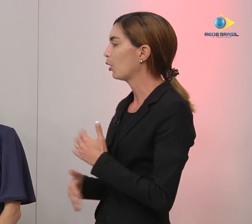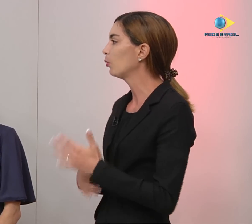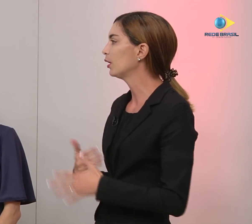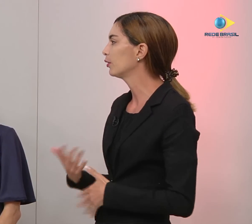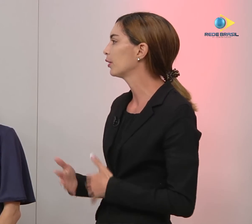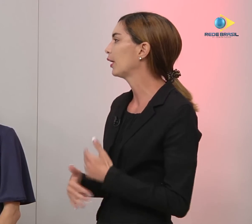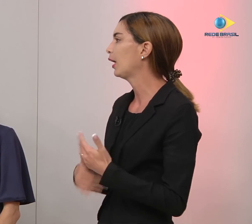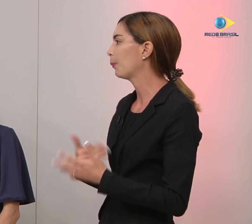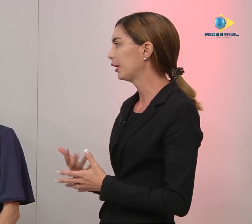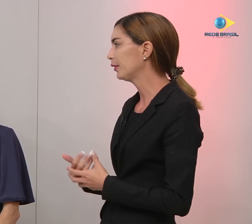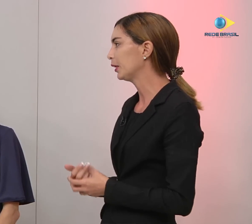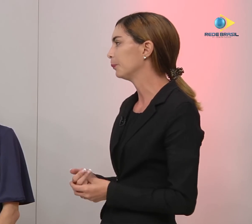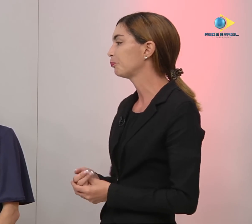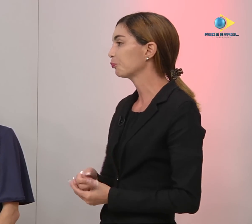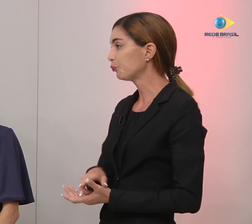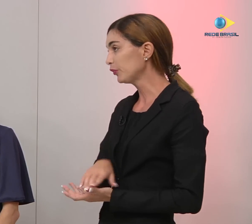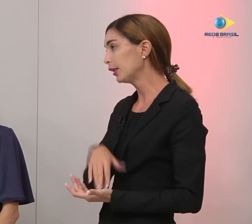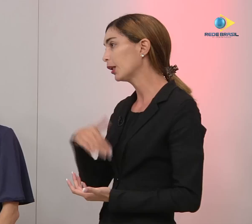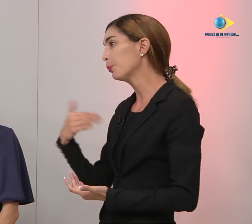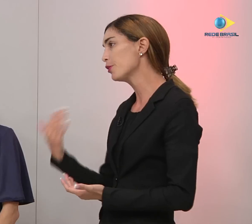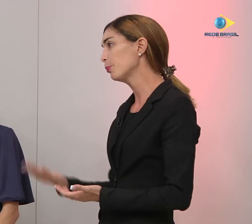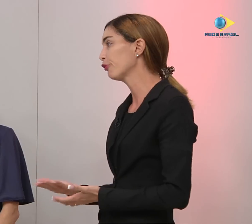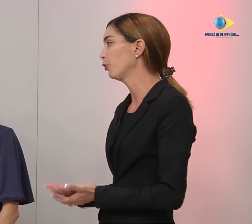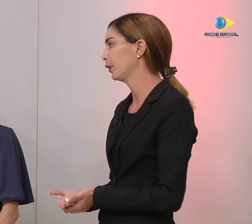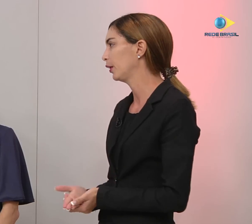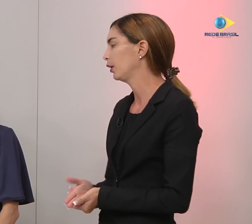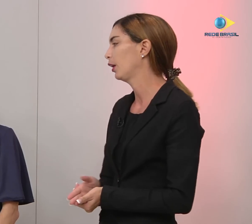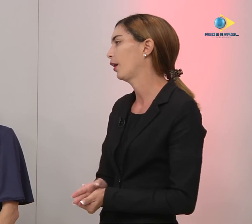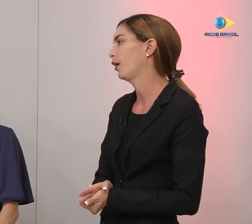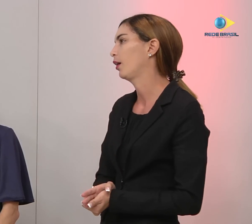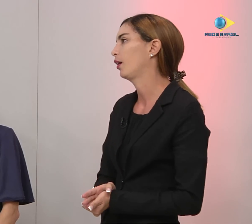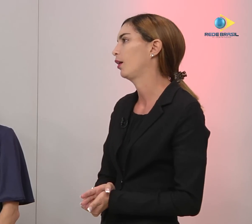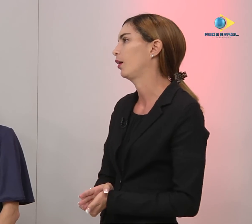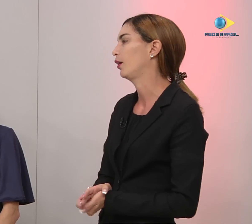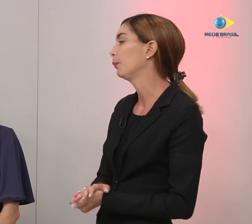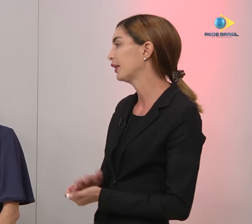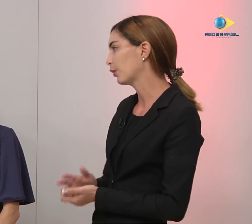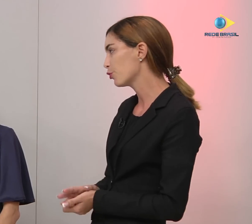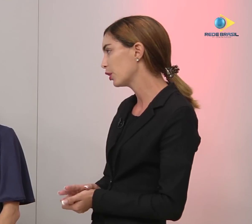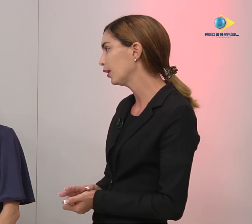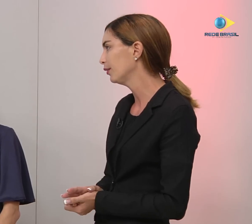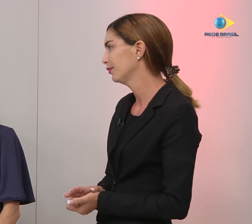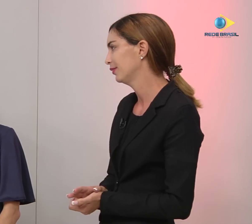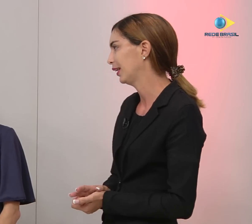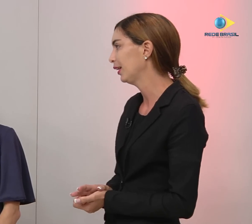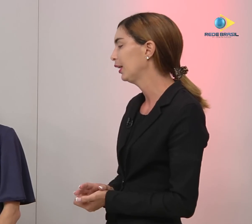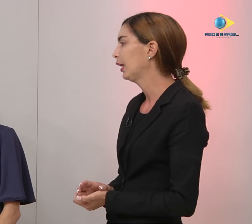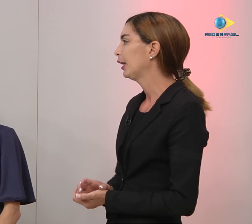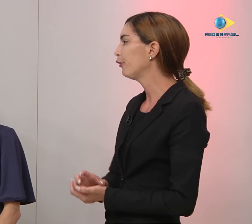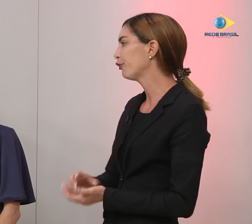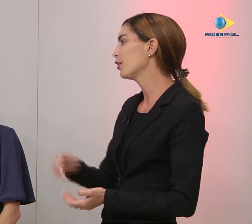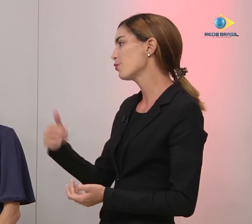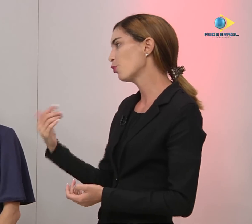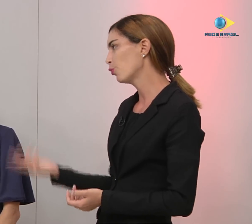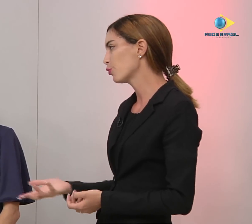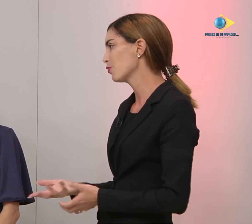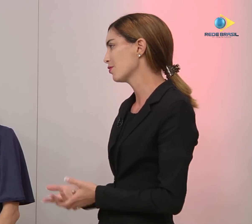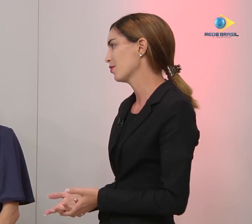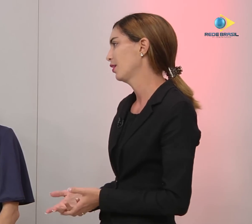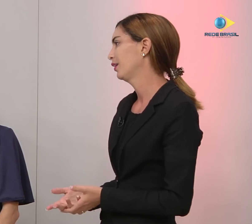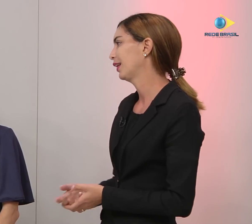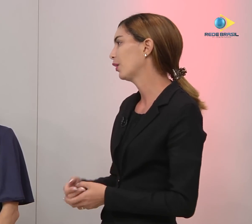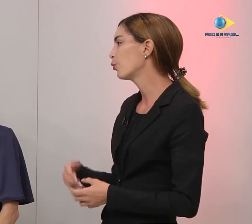procurando aprender. Depois, me formei em pedagogia e fiz